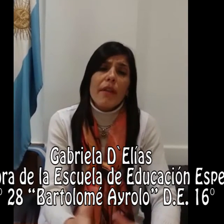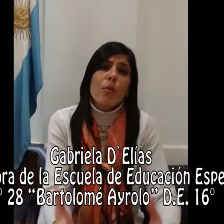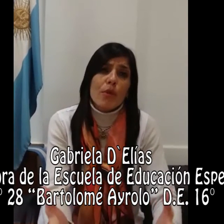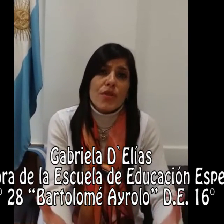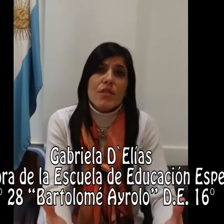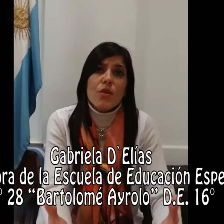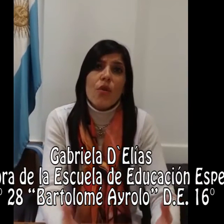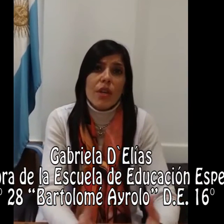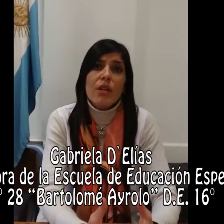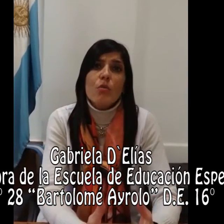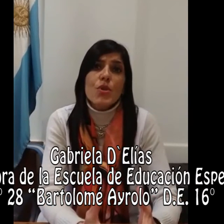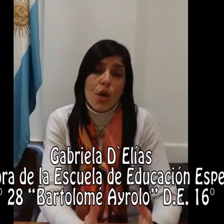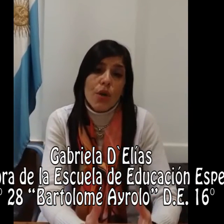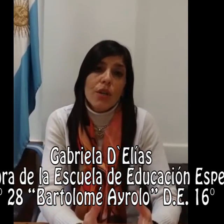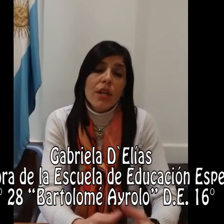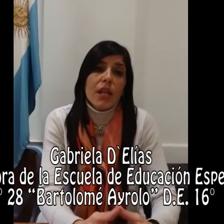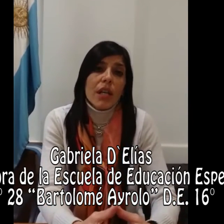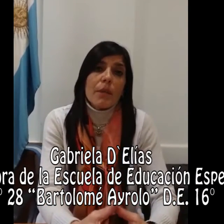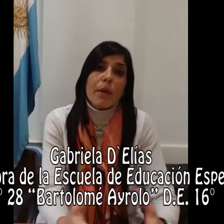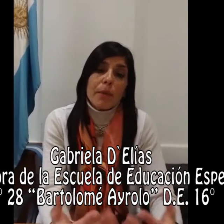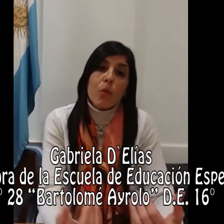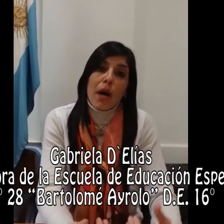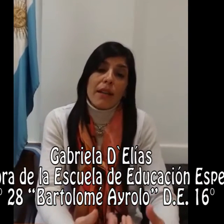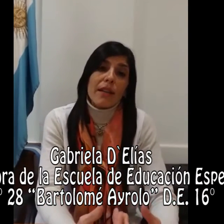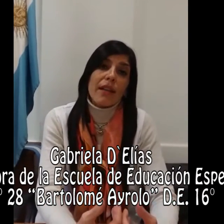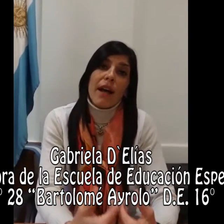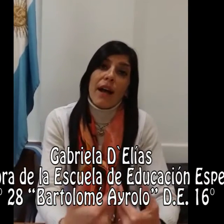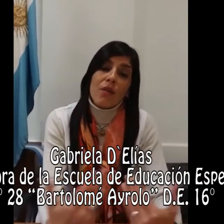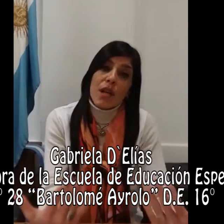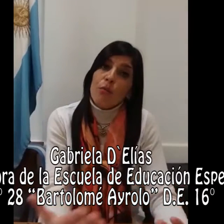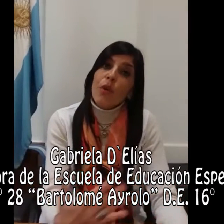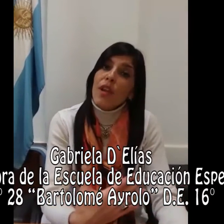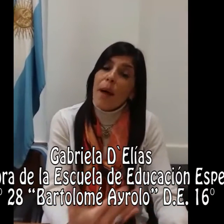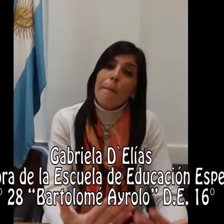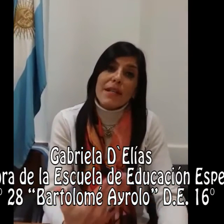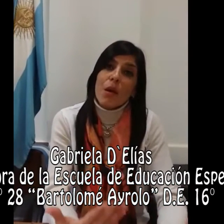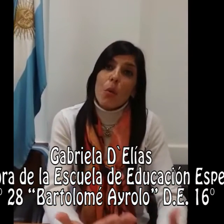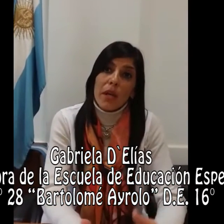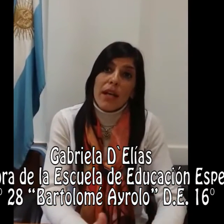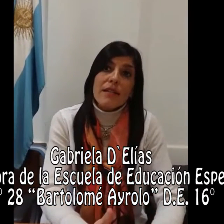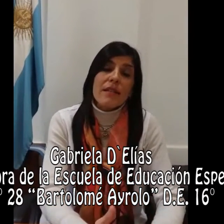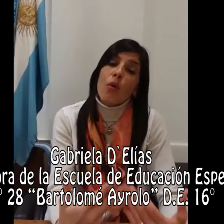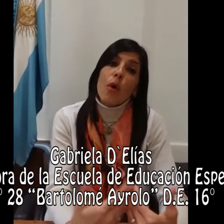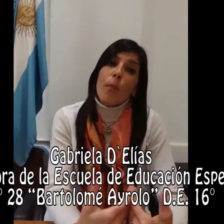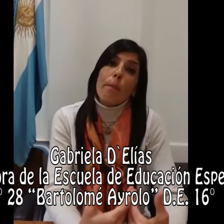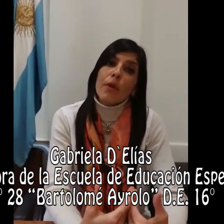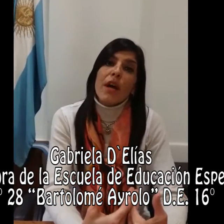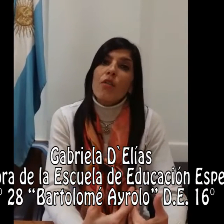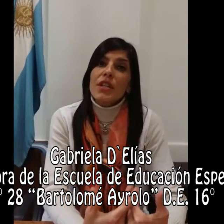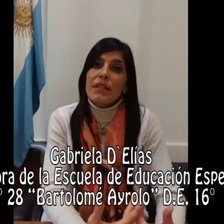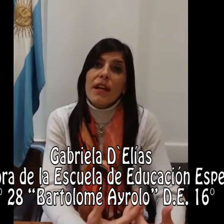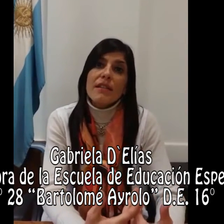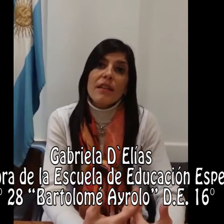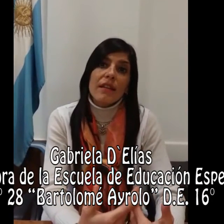verdadero proceso de inclusión y perpetuar a los alumnos de ambas escuelas como protagonistas de